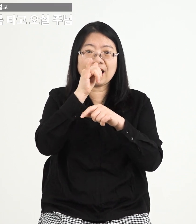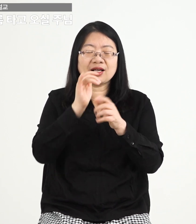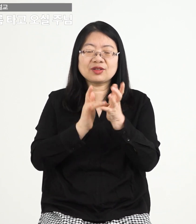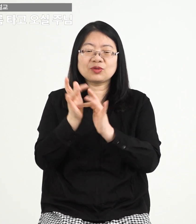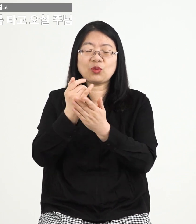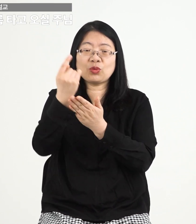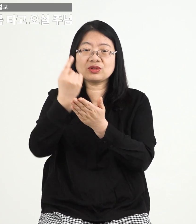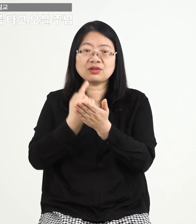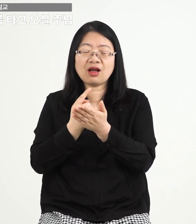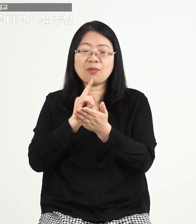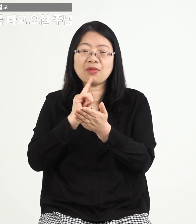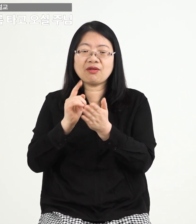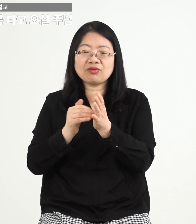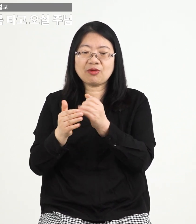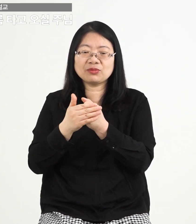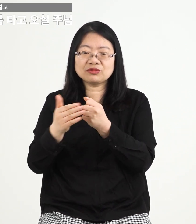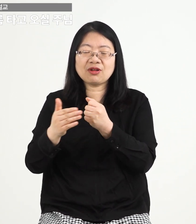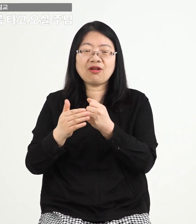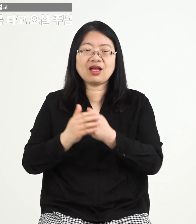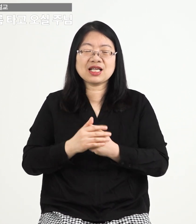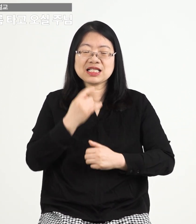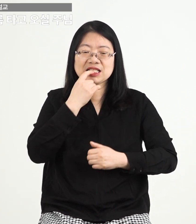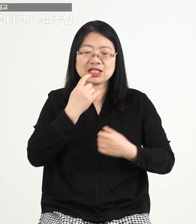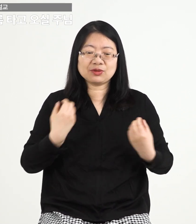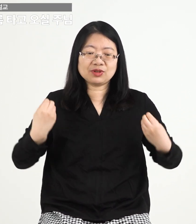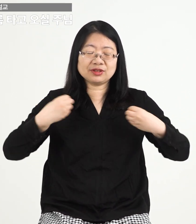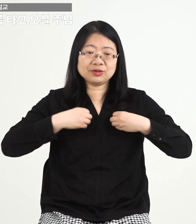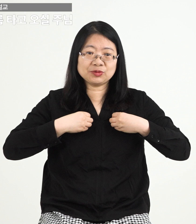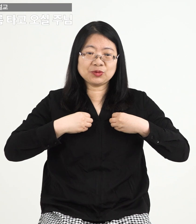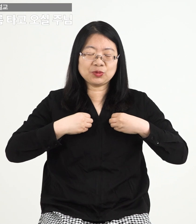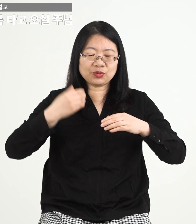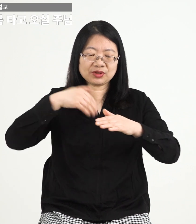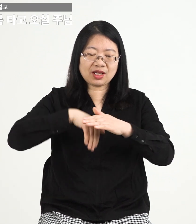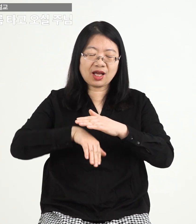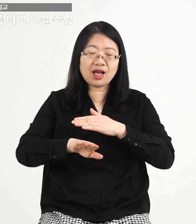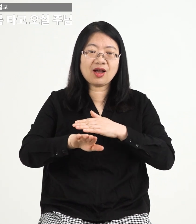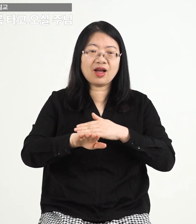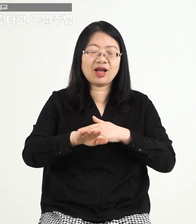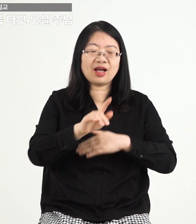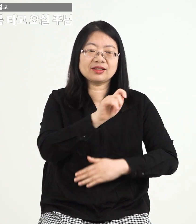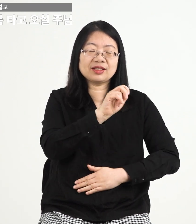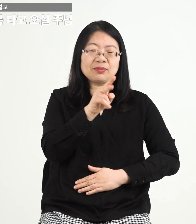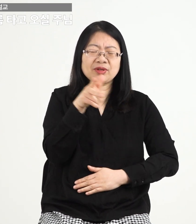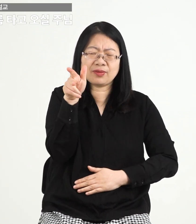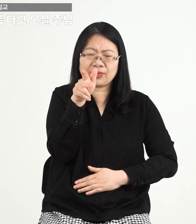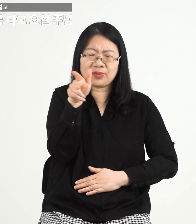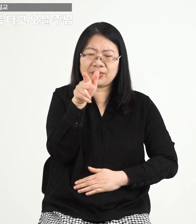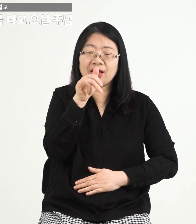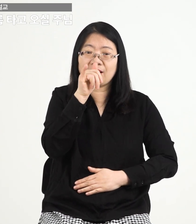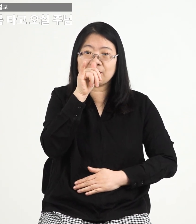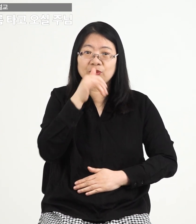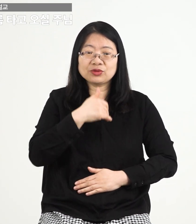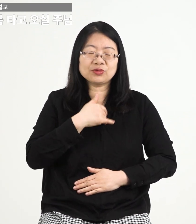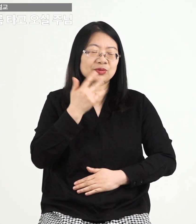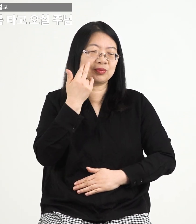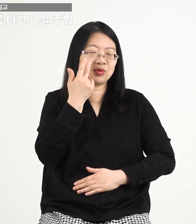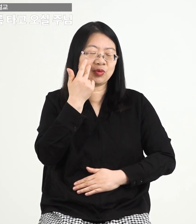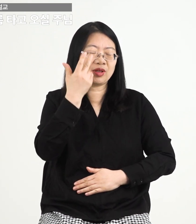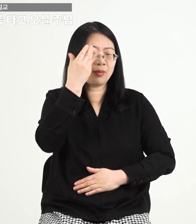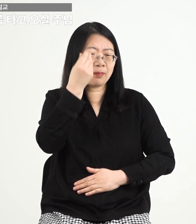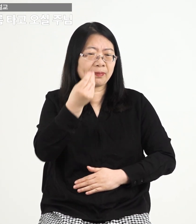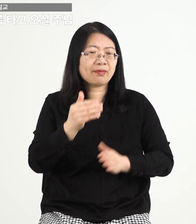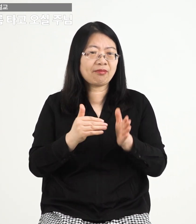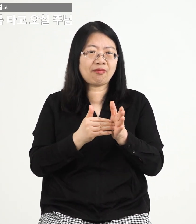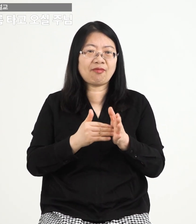입고 지하로 다 들어가는 장면이 TV에 중계를 하고 그 중계를 저도 미국에서